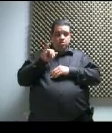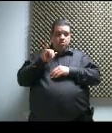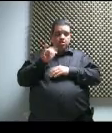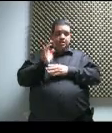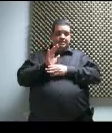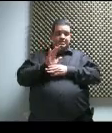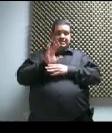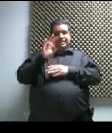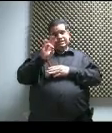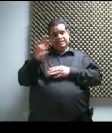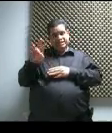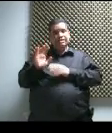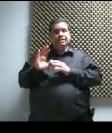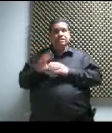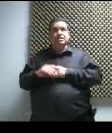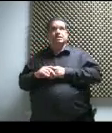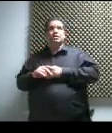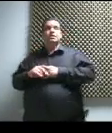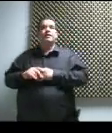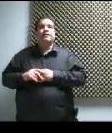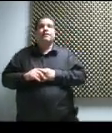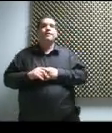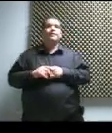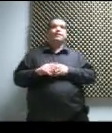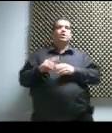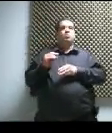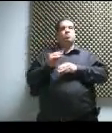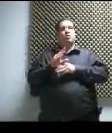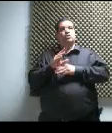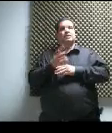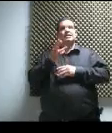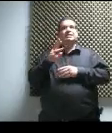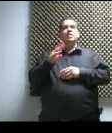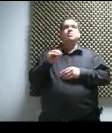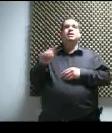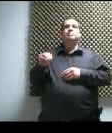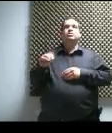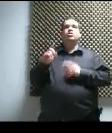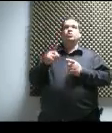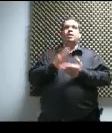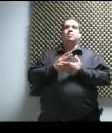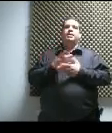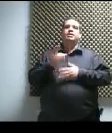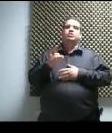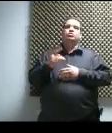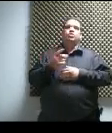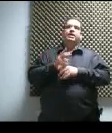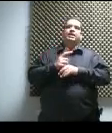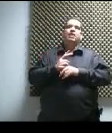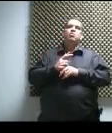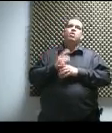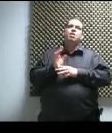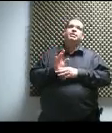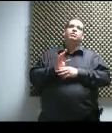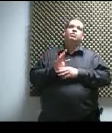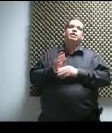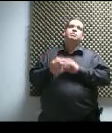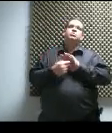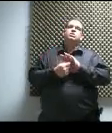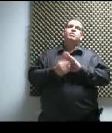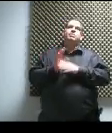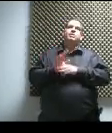Cine 77. Y era con un proyector de 16 milímetros. Yo iba a la parada 18, alquilaba una película, y entonces daba la